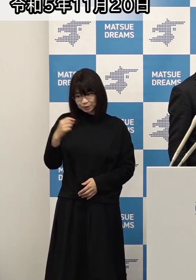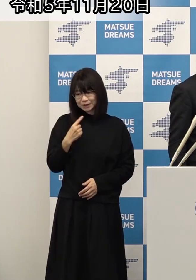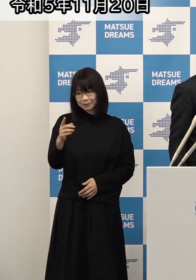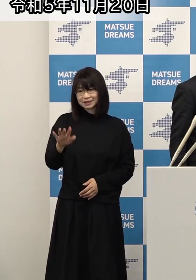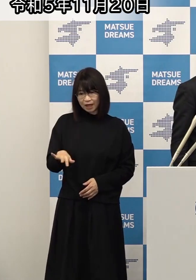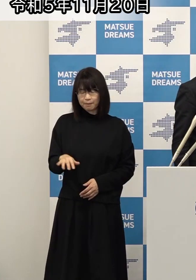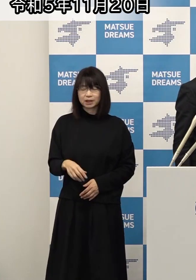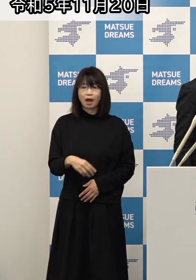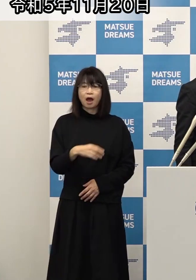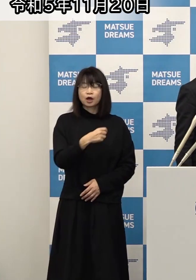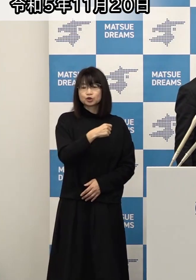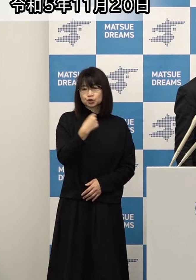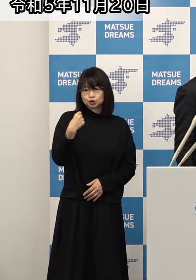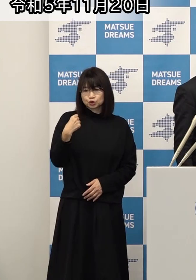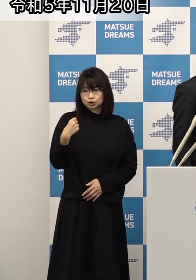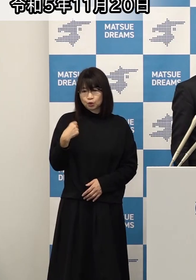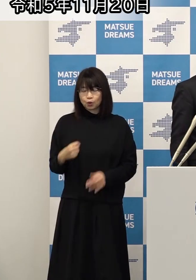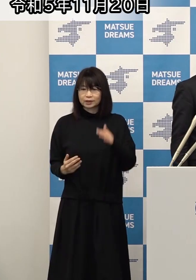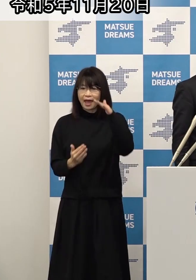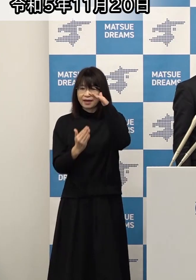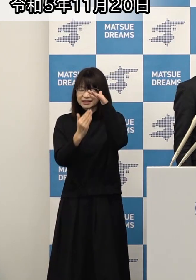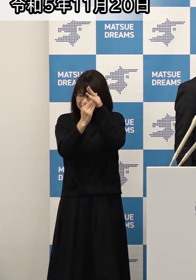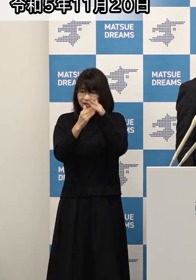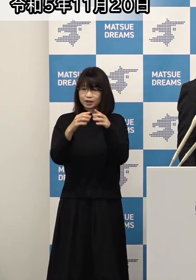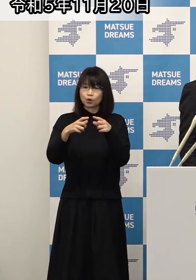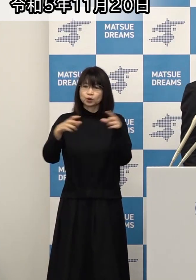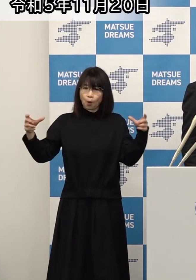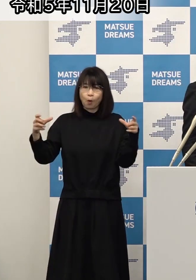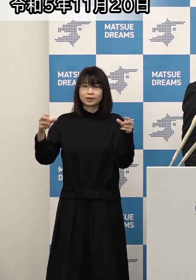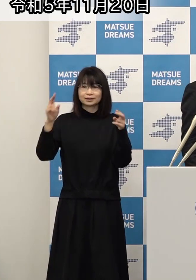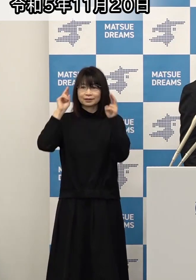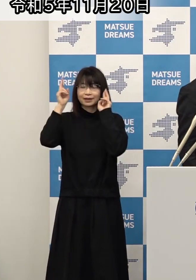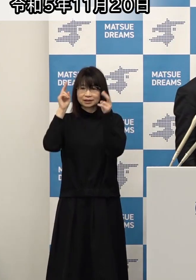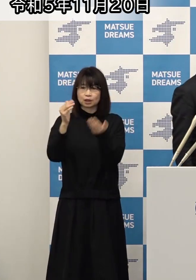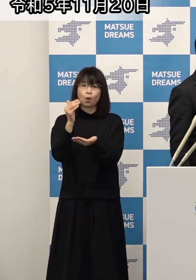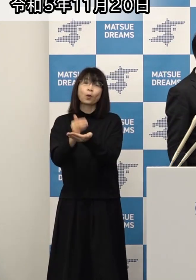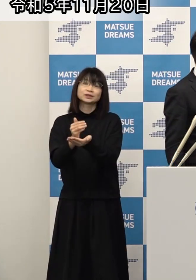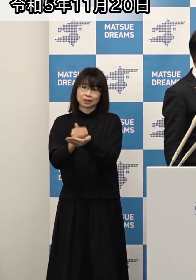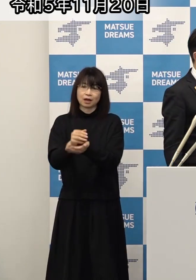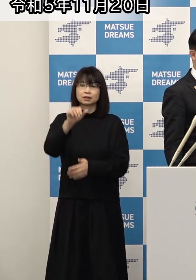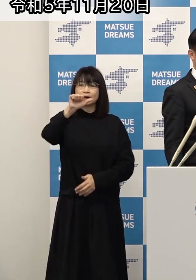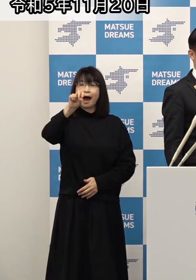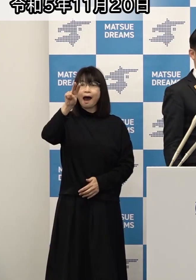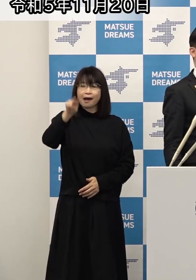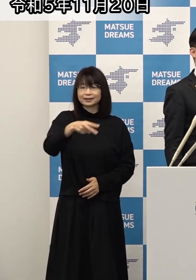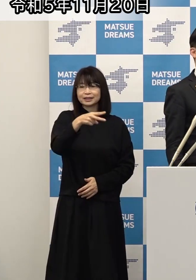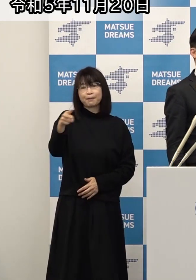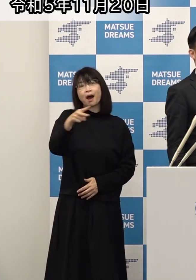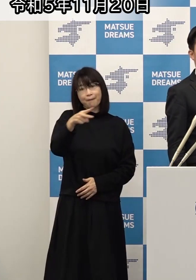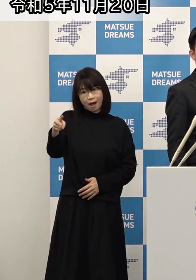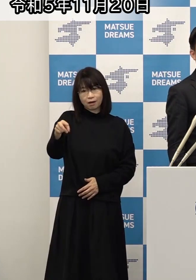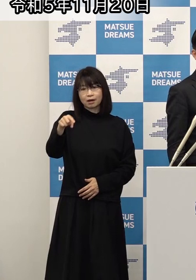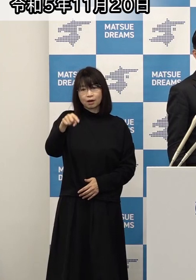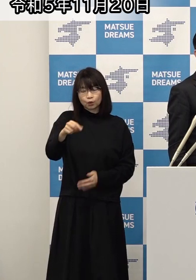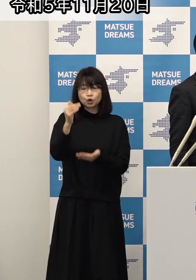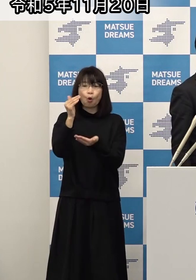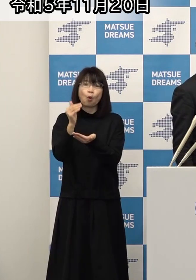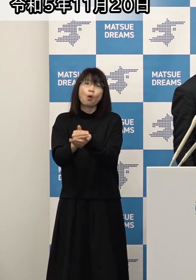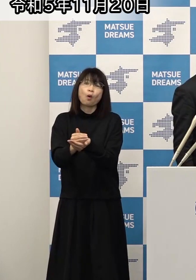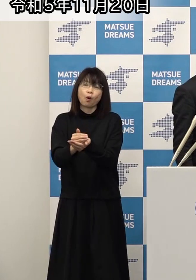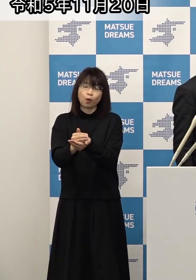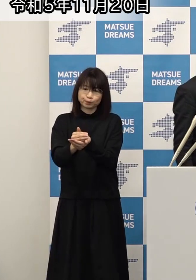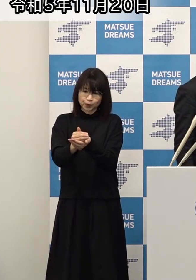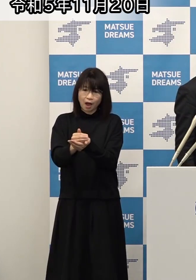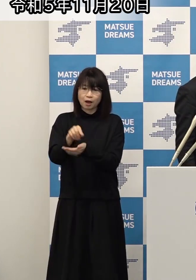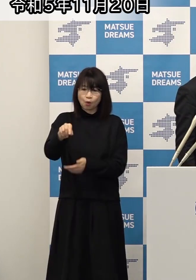大の e コマース企業でありますアリババの本社がこの甲州市に置かれています。 創業者のですねジャック・マ